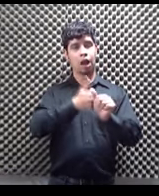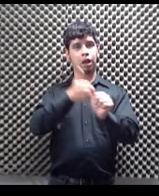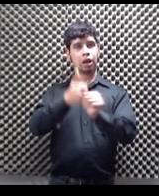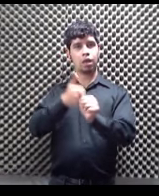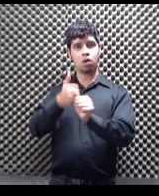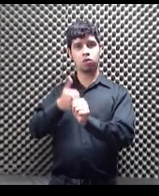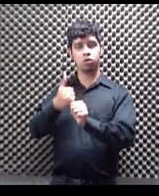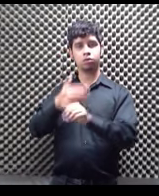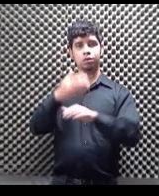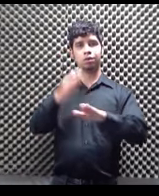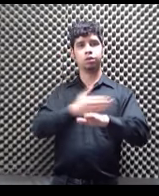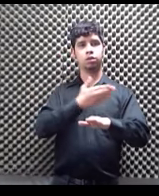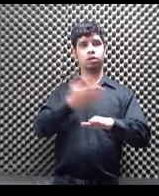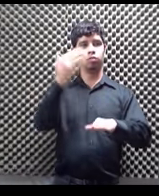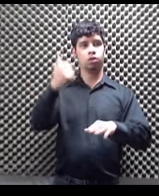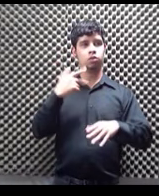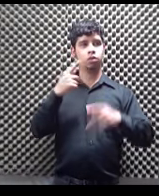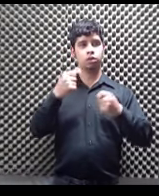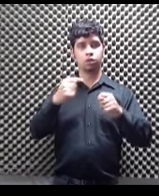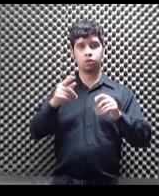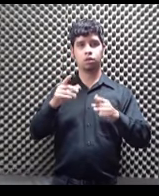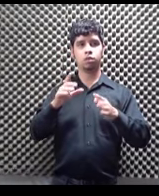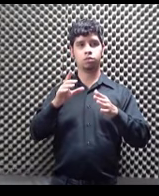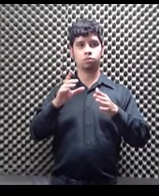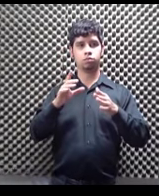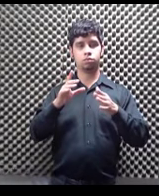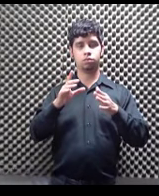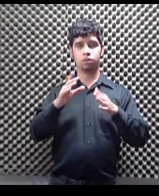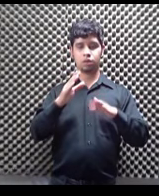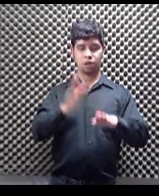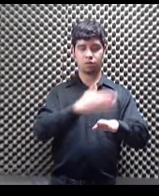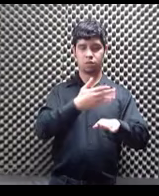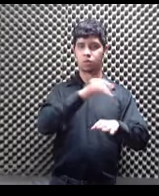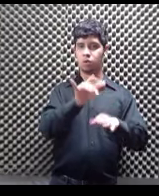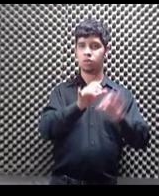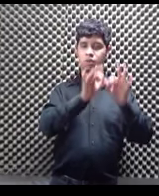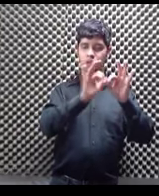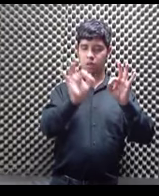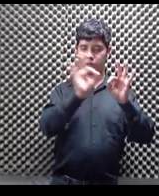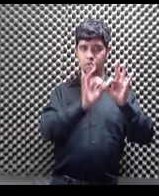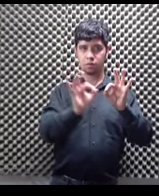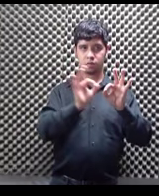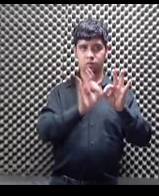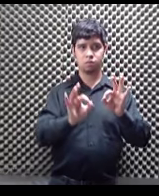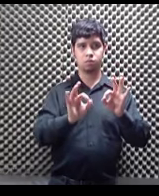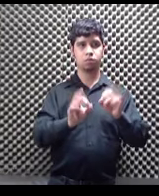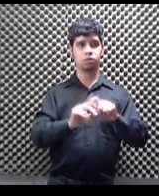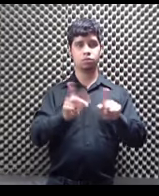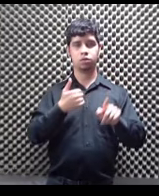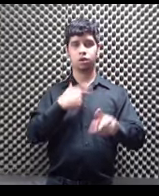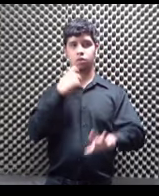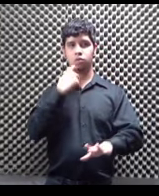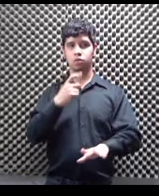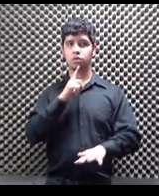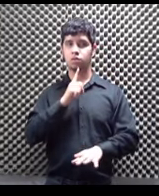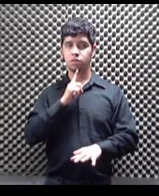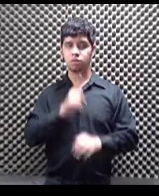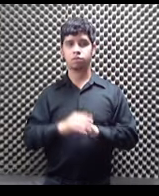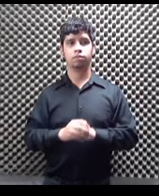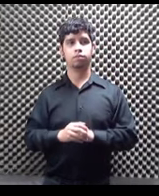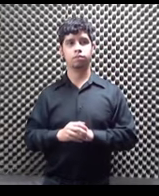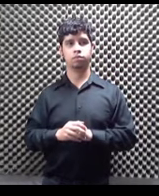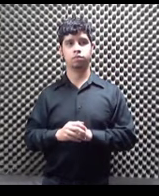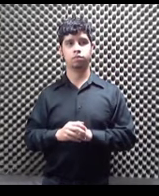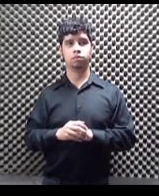canciones como si fueran líneas. Porque son versos. Sí. Son versos. Sí, exacto. Claro, pero qué tripeo más cool. Porque de repente la